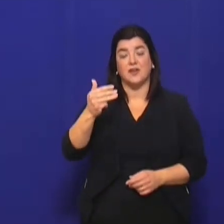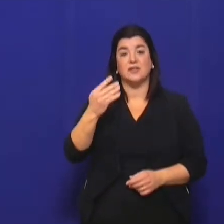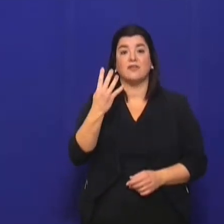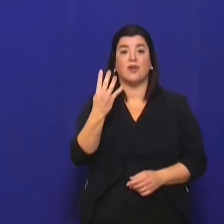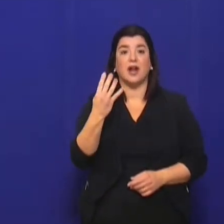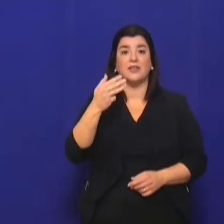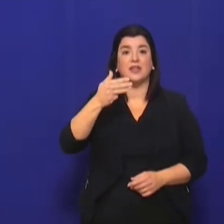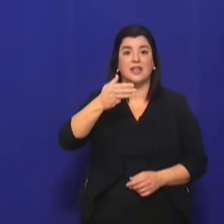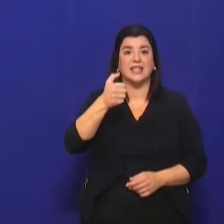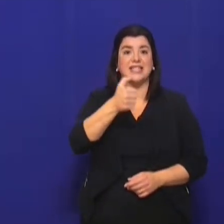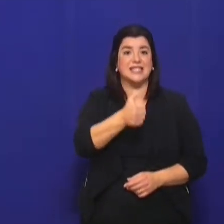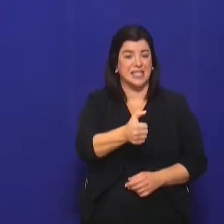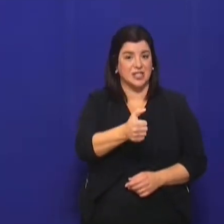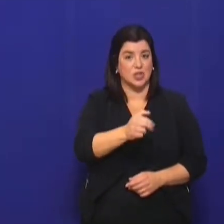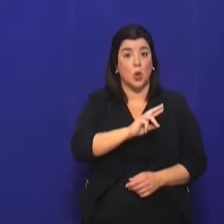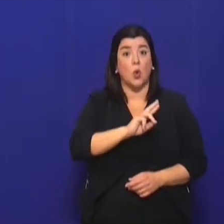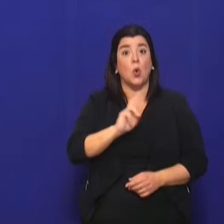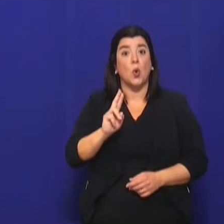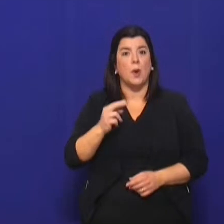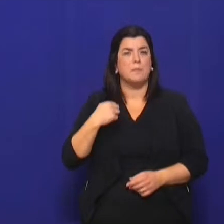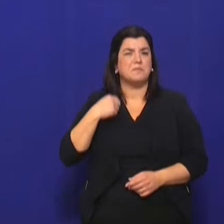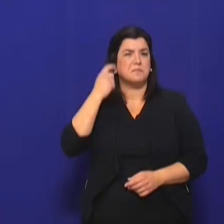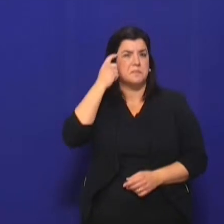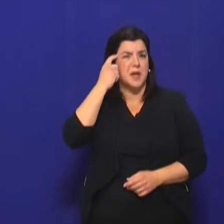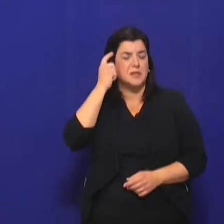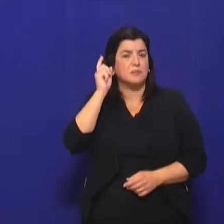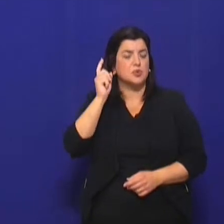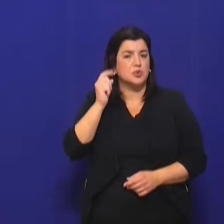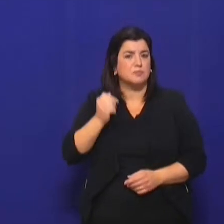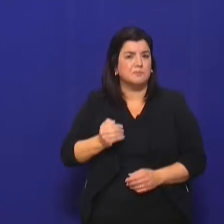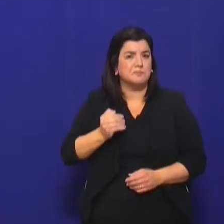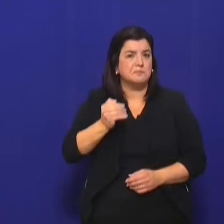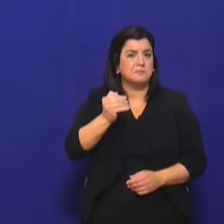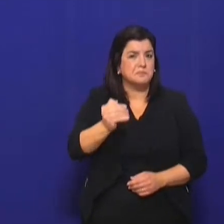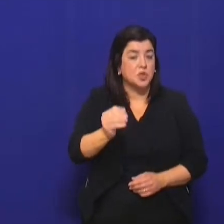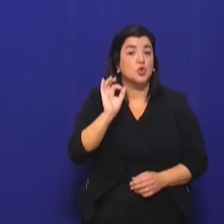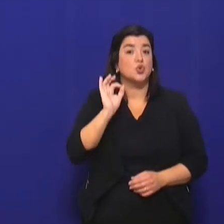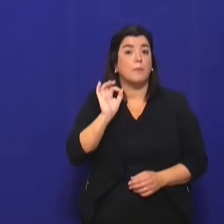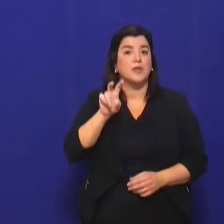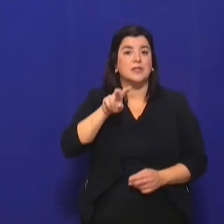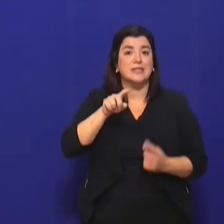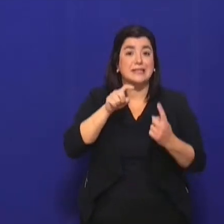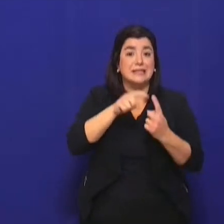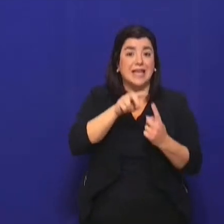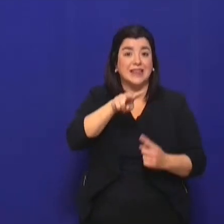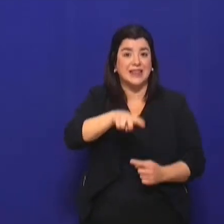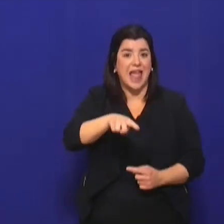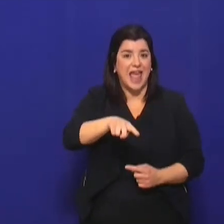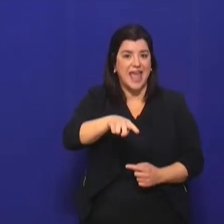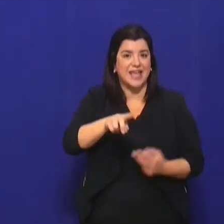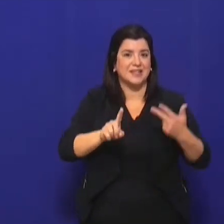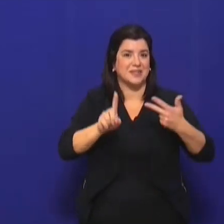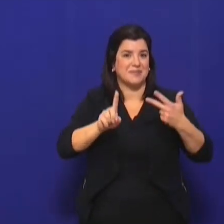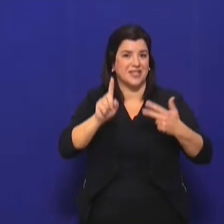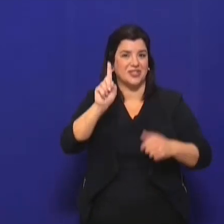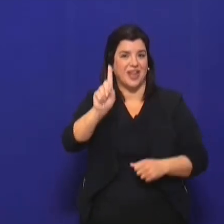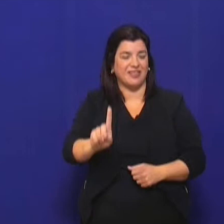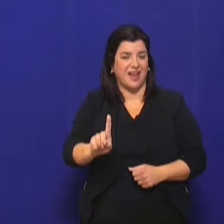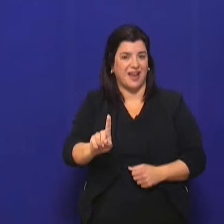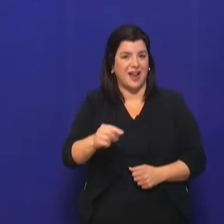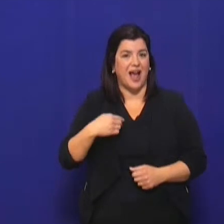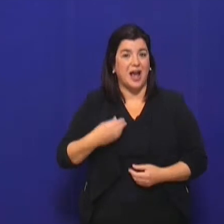9,496 propju llum u propju qegħdin nistennew bil-projections li għandna li sa nhar it-tnejn 18 ta' Jannar aħna ħankunu